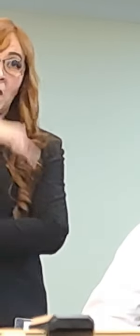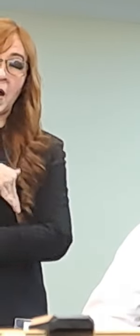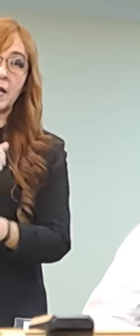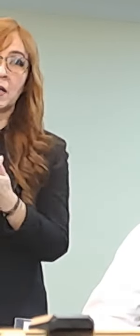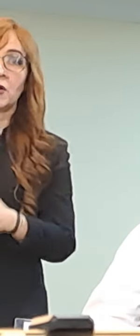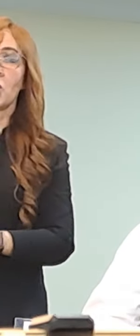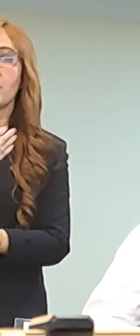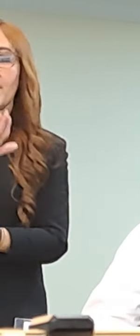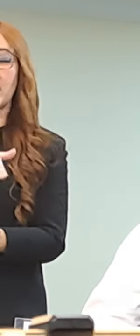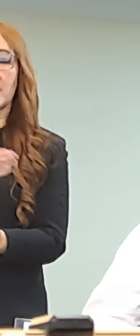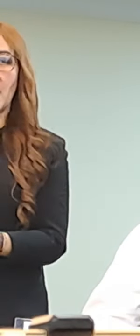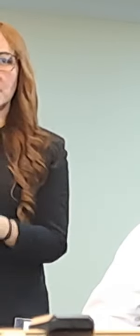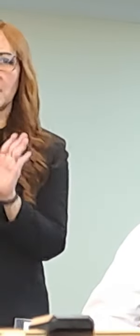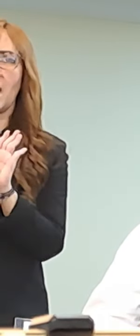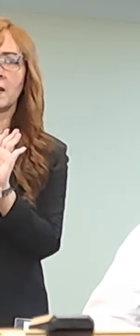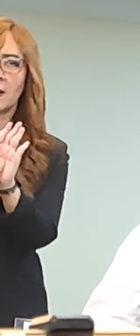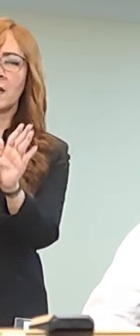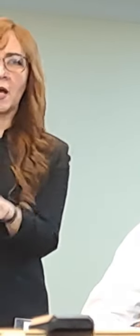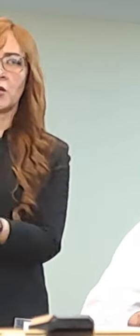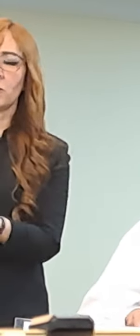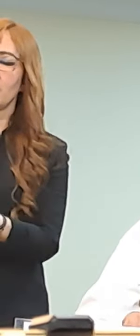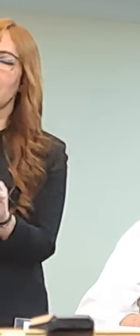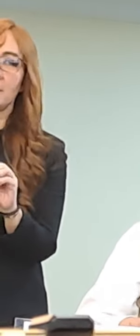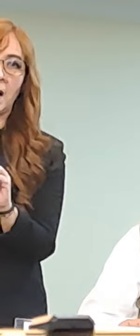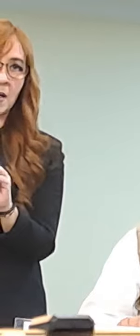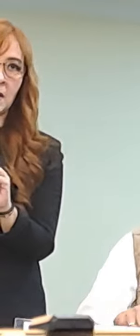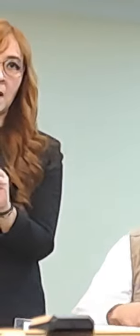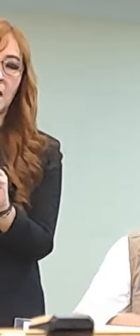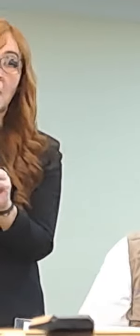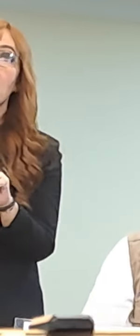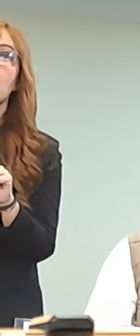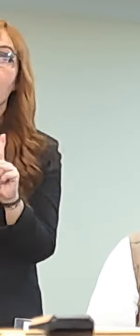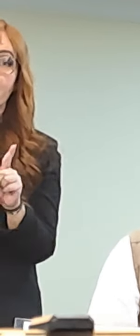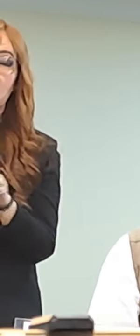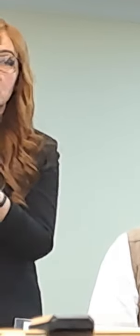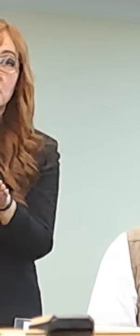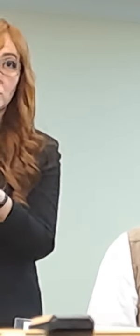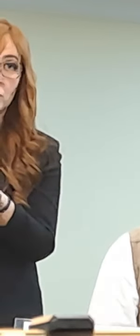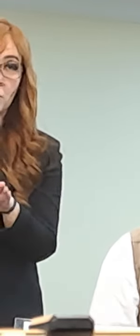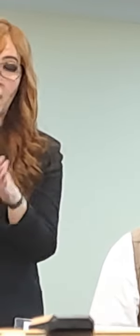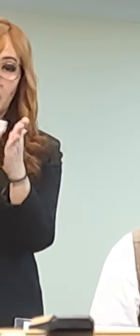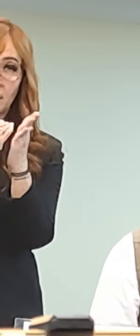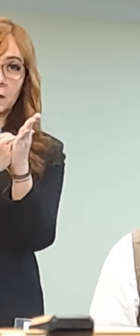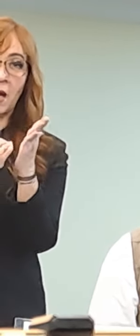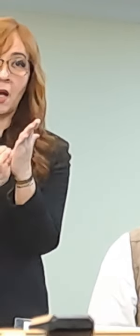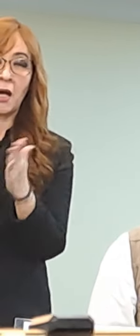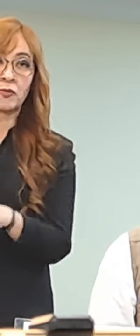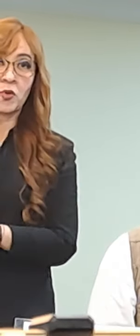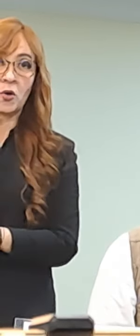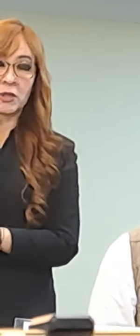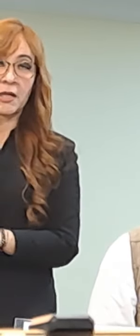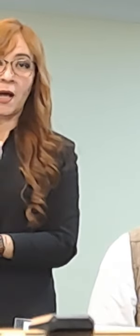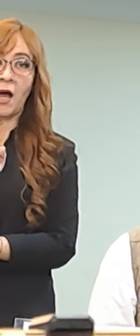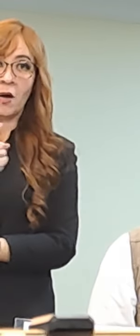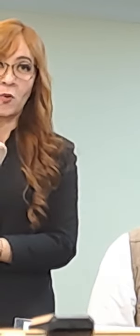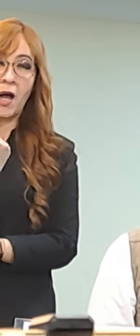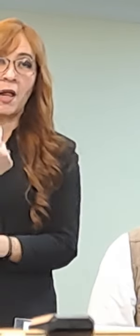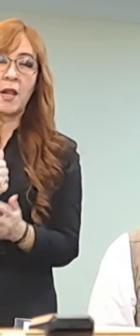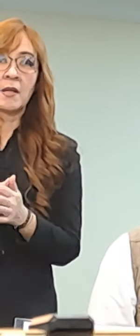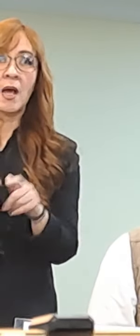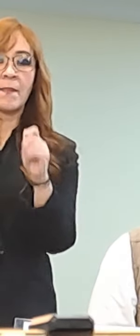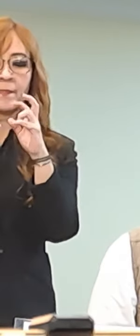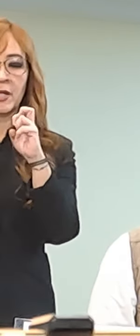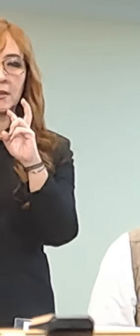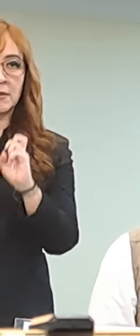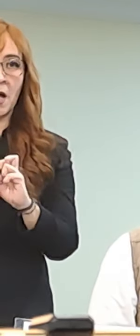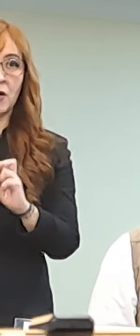meninggal sehingga tanda-tanda tersebut tidak kami temukan. Namun berdasarkan dari keterangan dari dokter awal yang melakukan